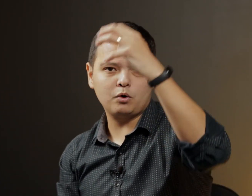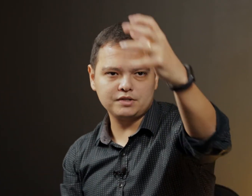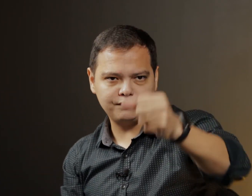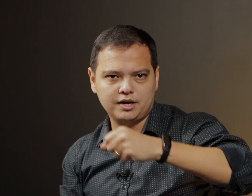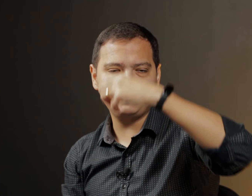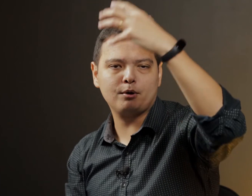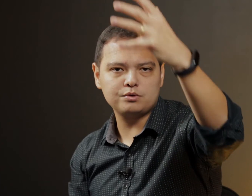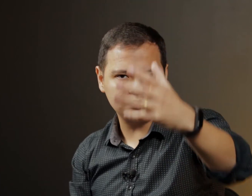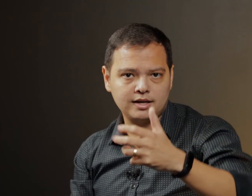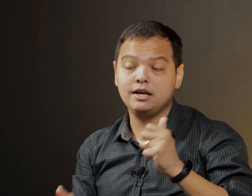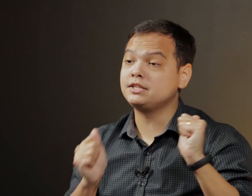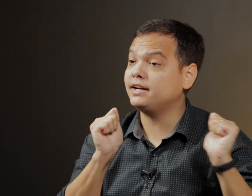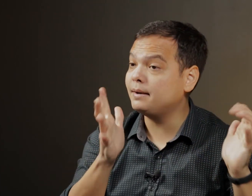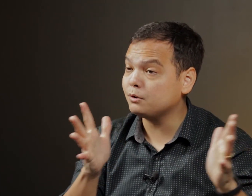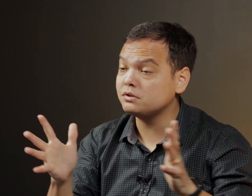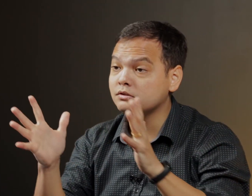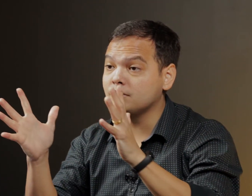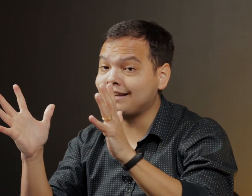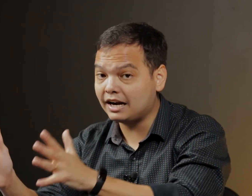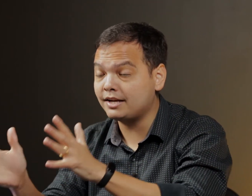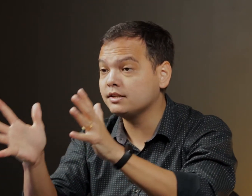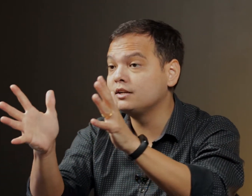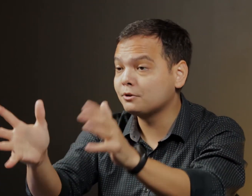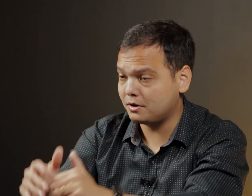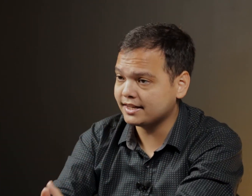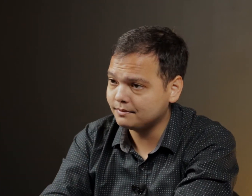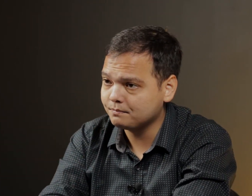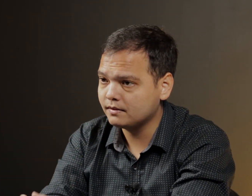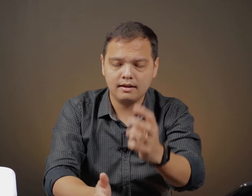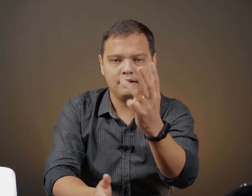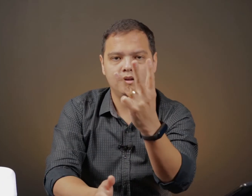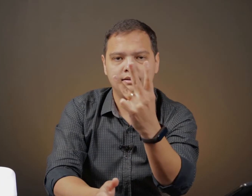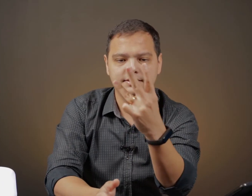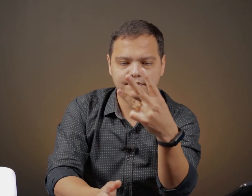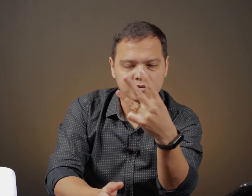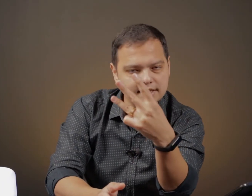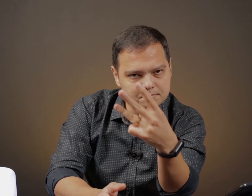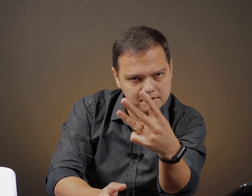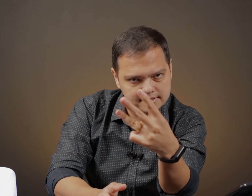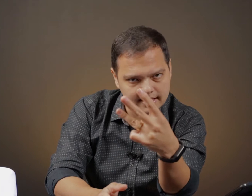você for reproduzindo aquilo, você vai reproduzindo na gramática correta. Você já fez os 3 primeiros estágios.